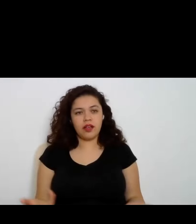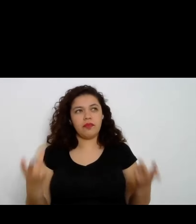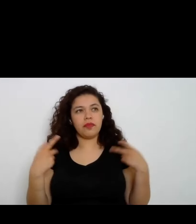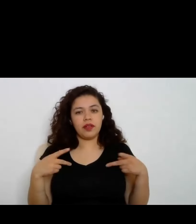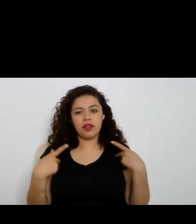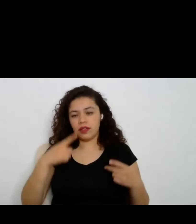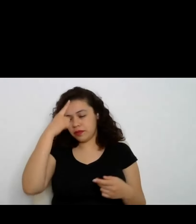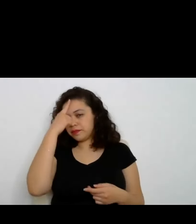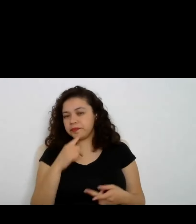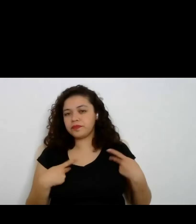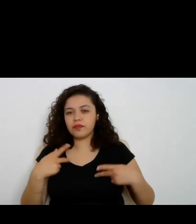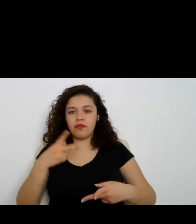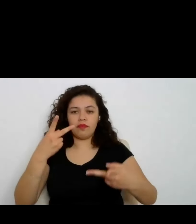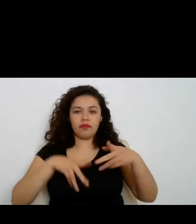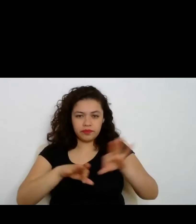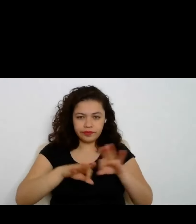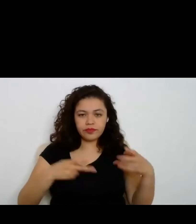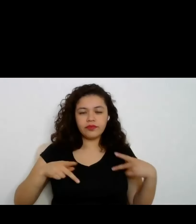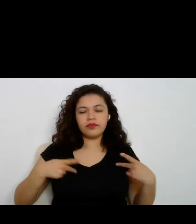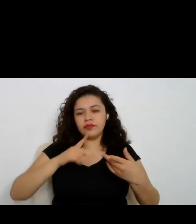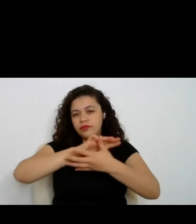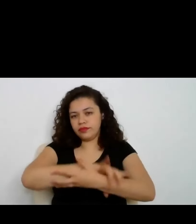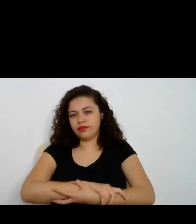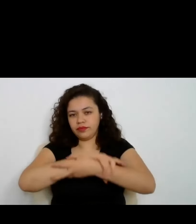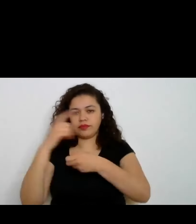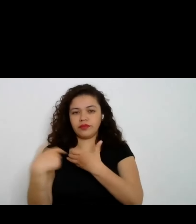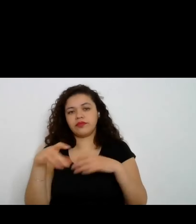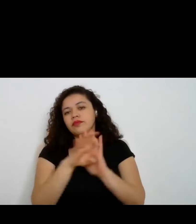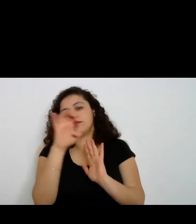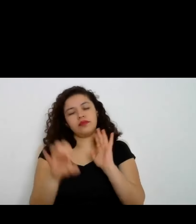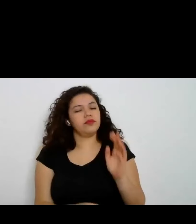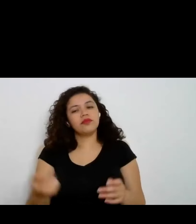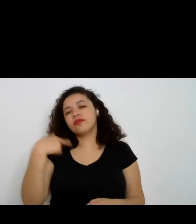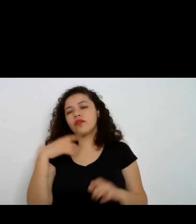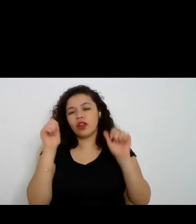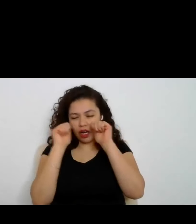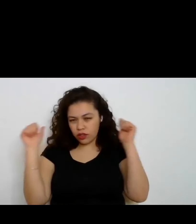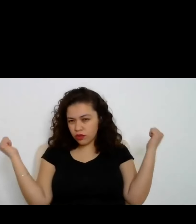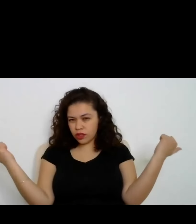los empleados, el perfil de los socios. Si yo soy, por ejemplo, una asociación